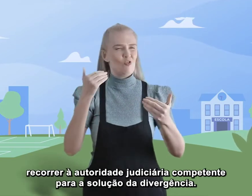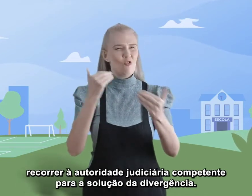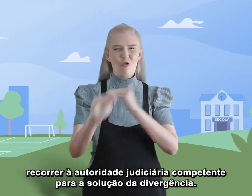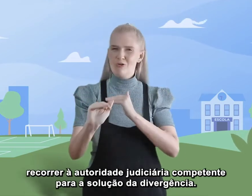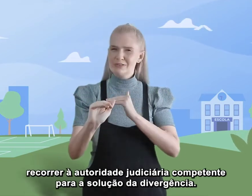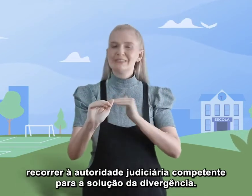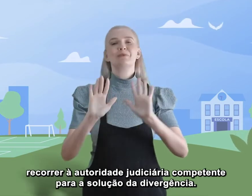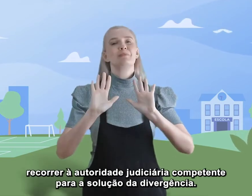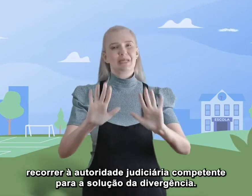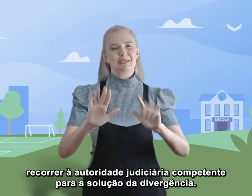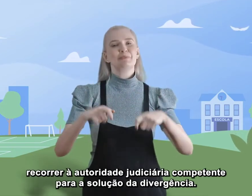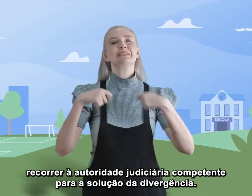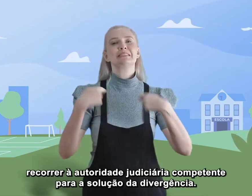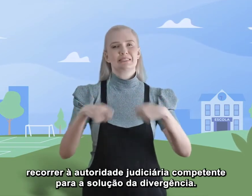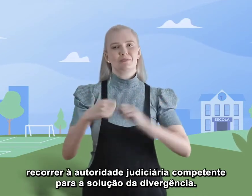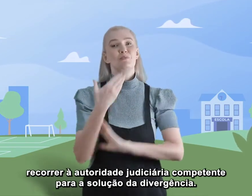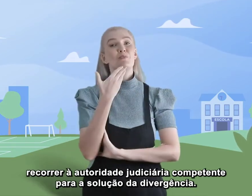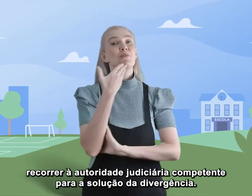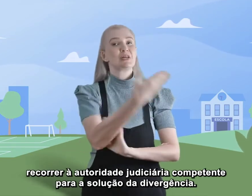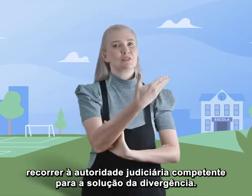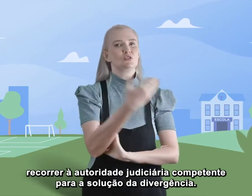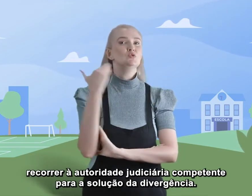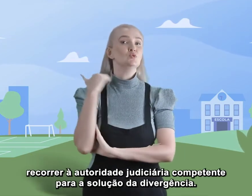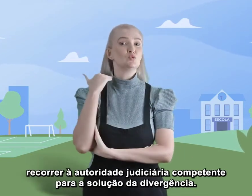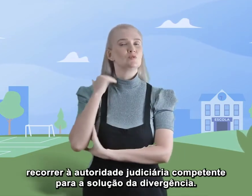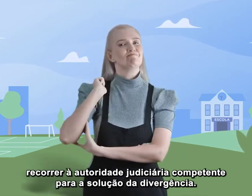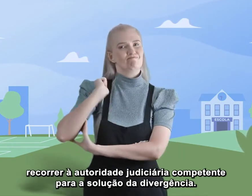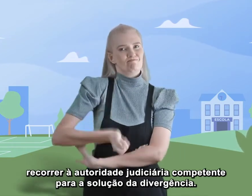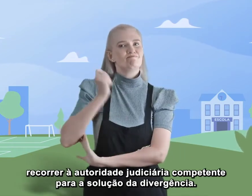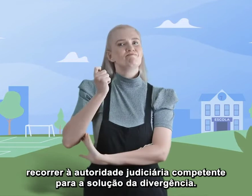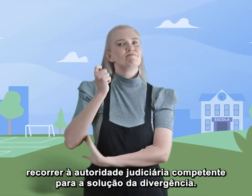judiciária competente para a solução da divergência.